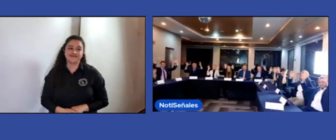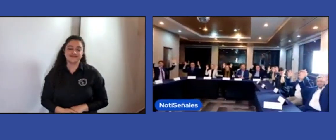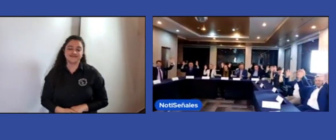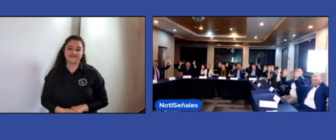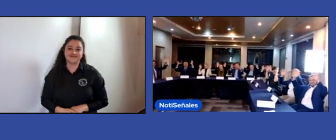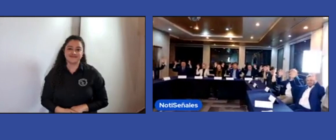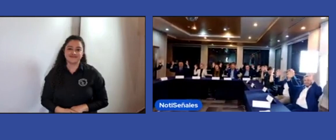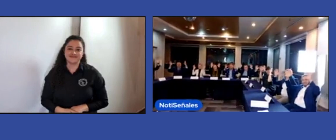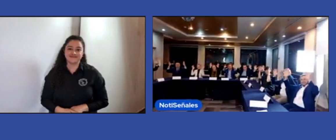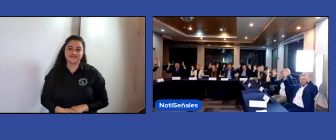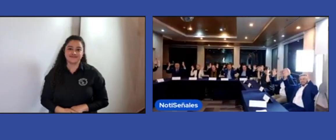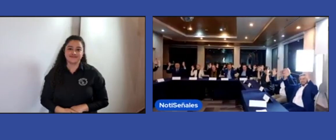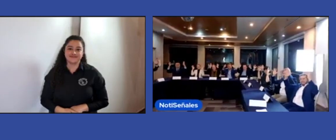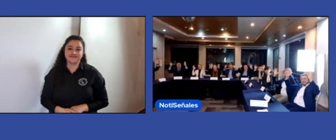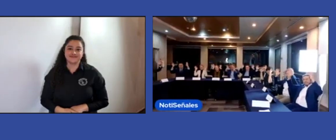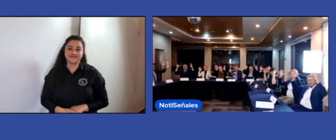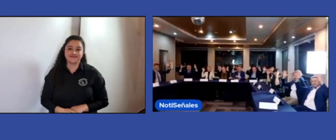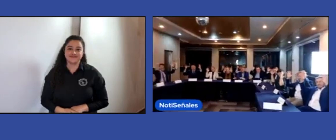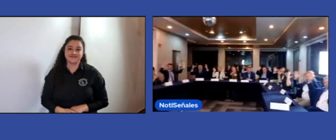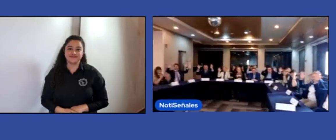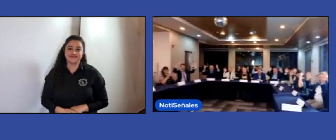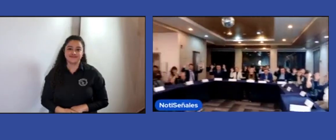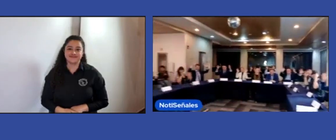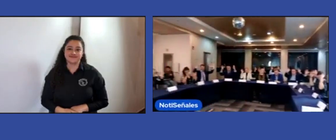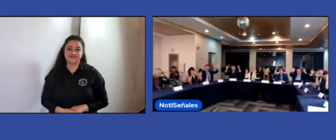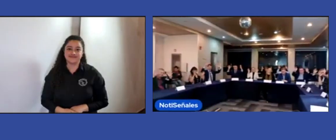gracias gracias gracias